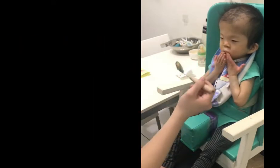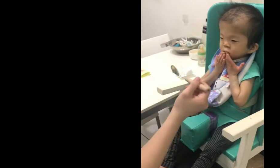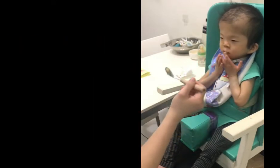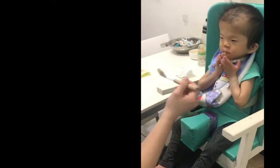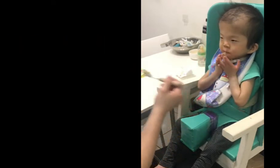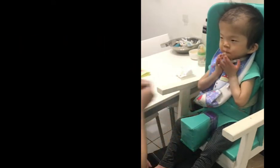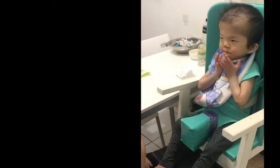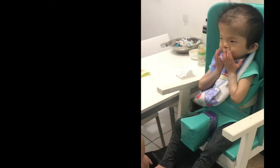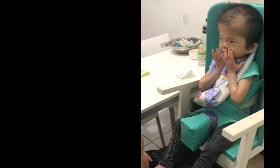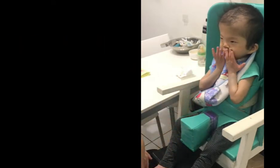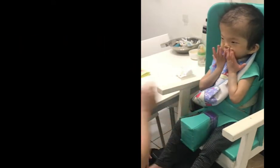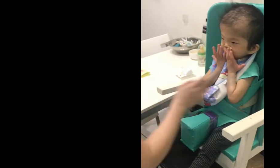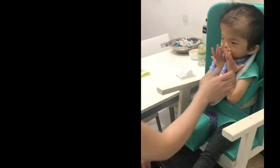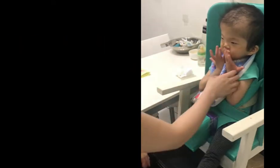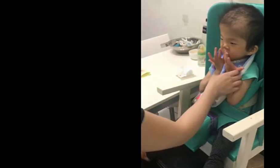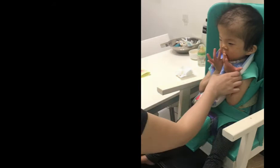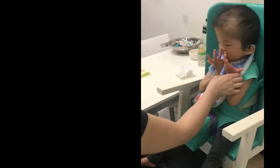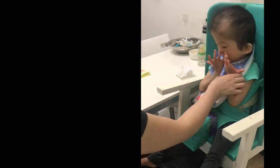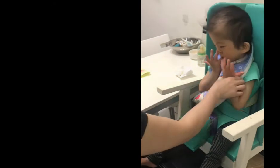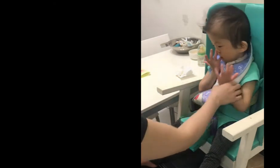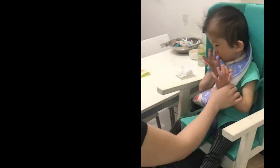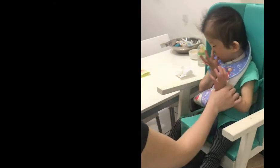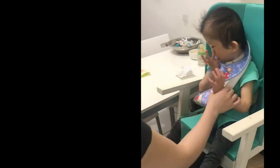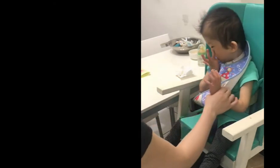吃不下了，然后不要再吃了，最后一口了。